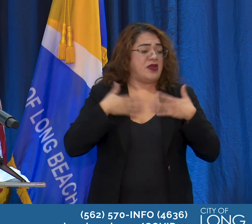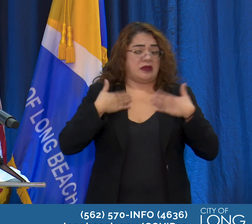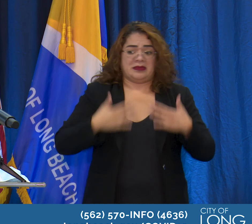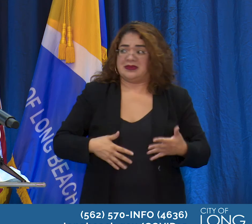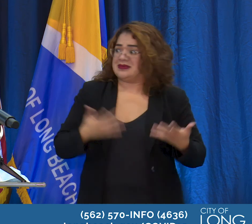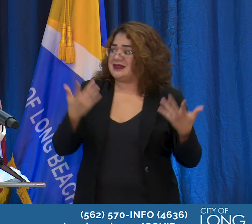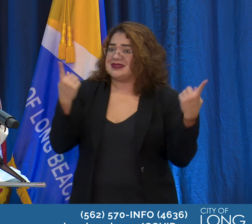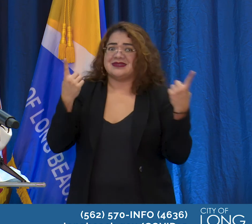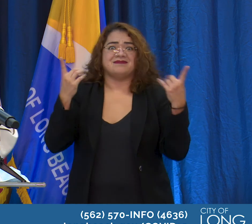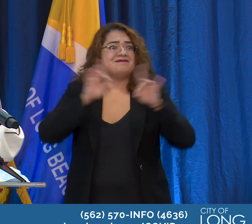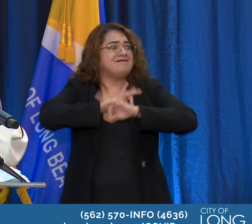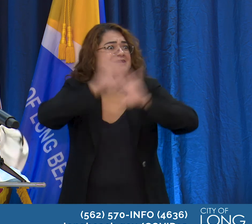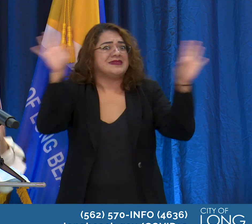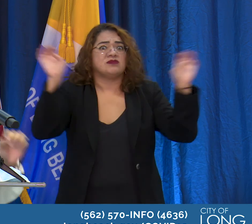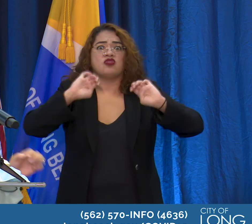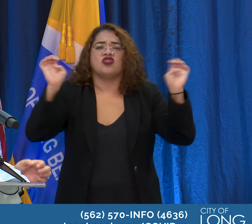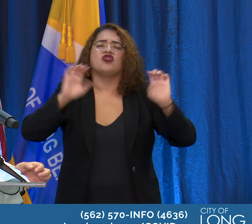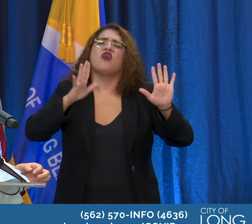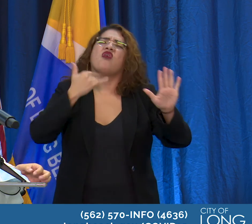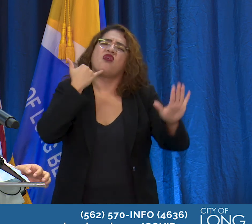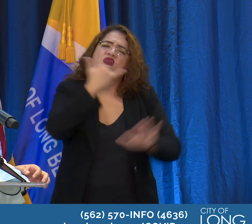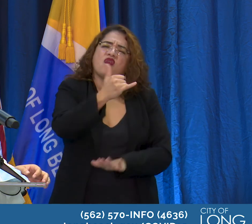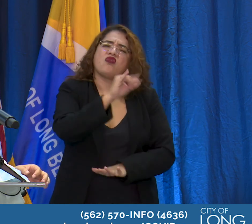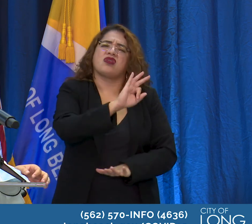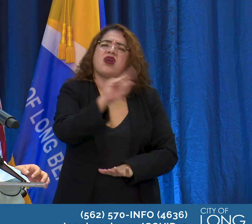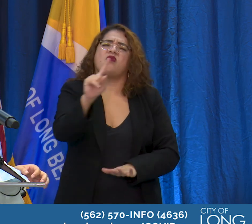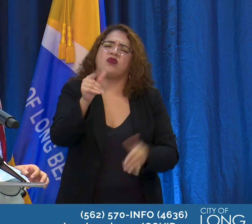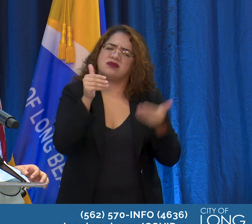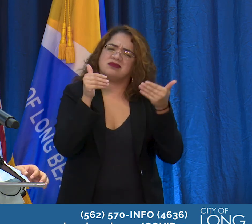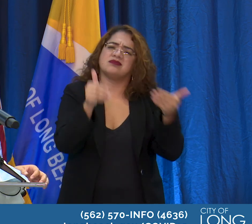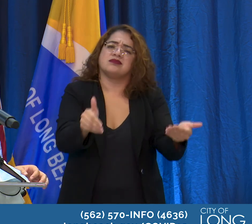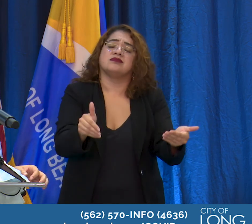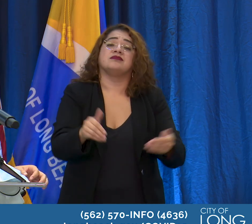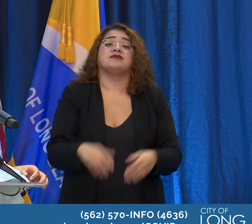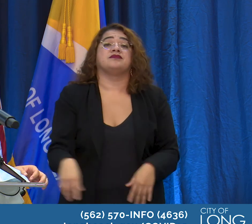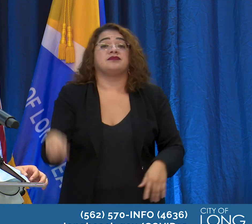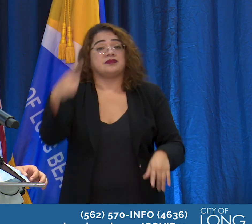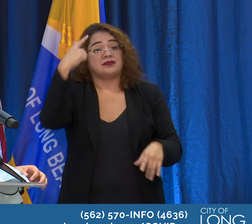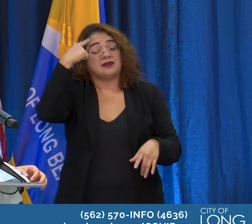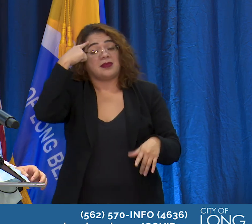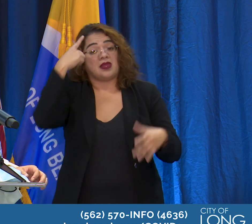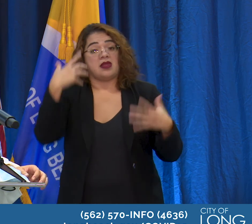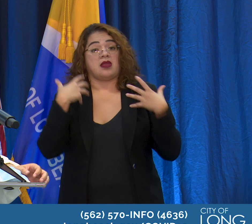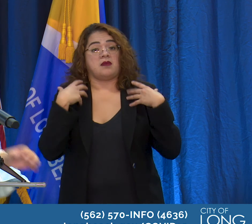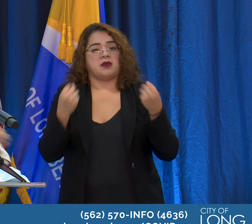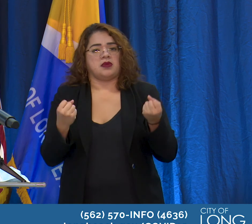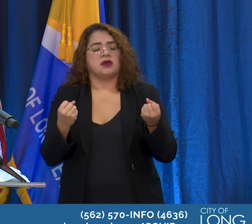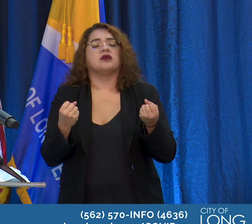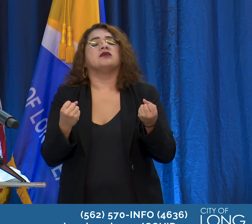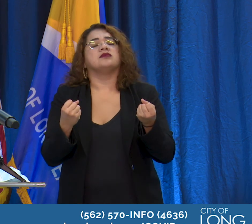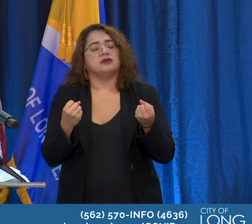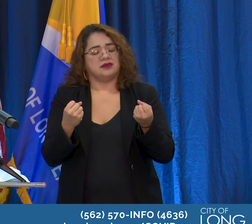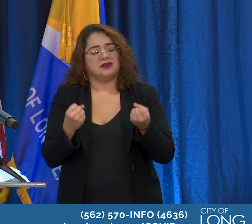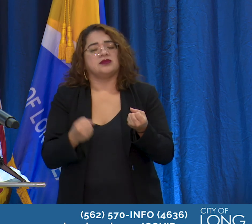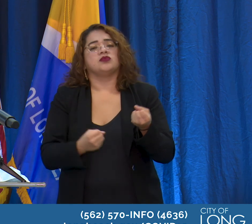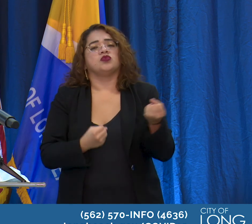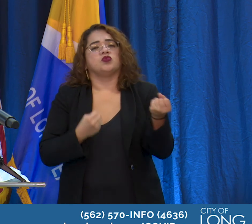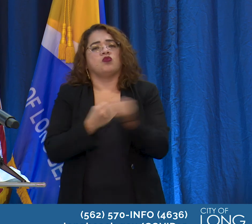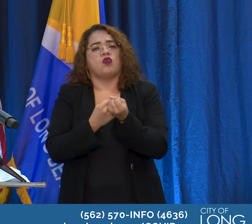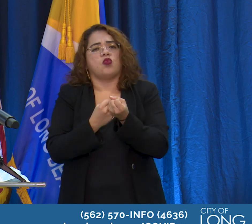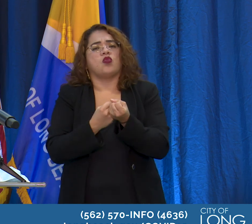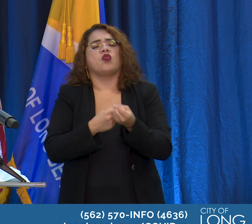asistencia inmediata. En ausencia de una emergencia de salud mental, puede cuidarse y apoyar su salud mental